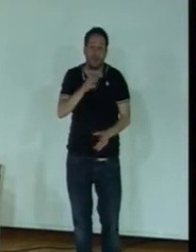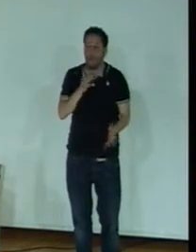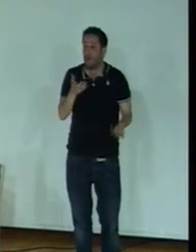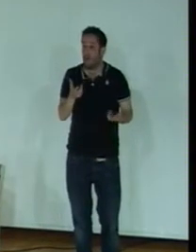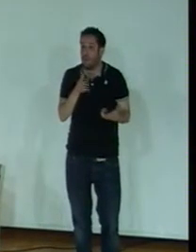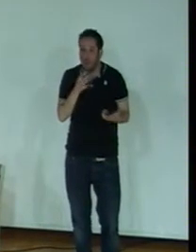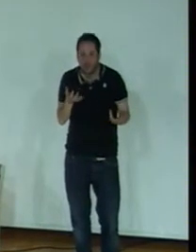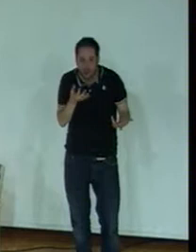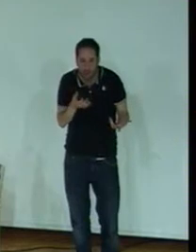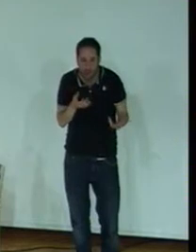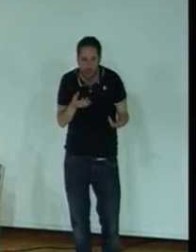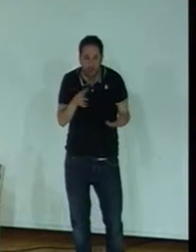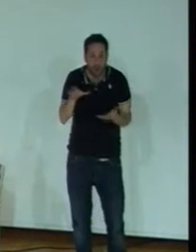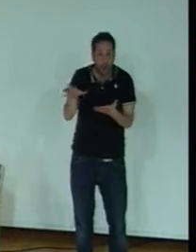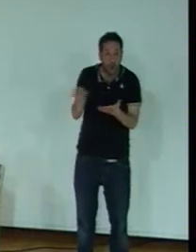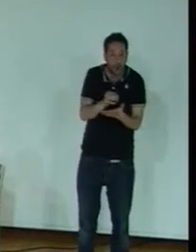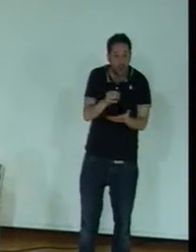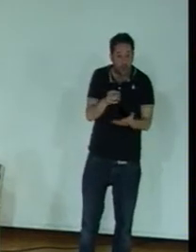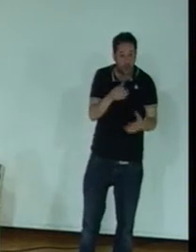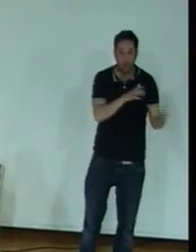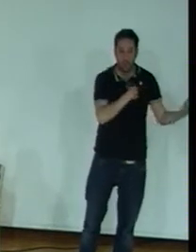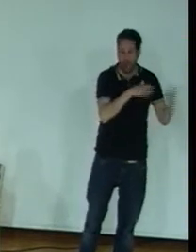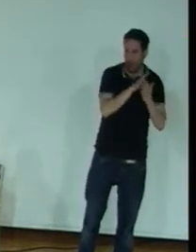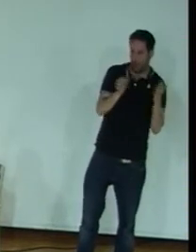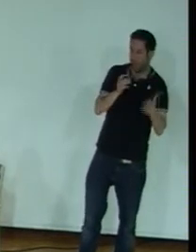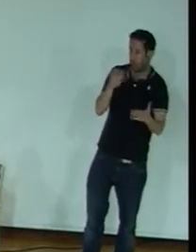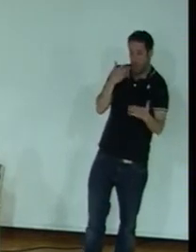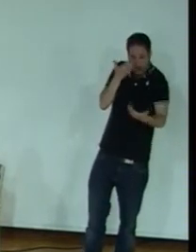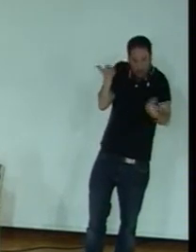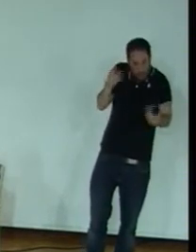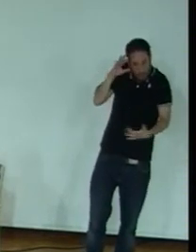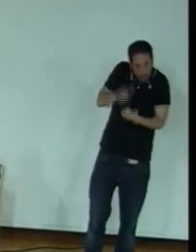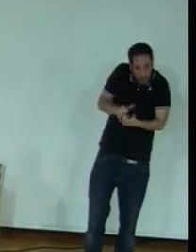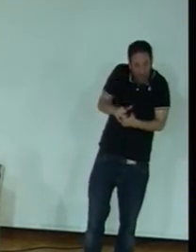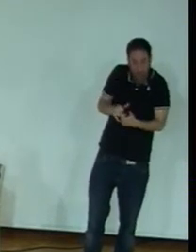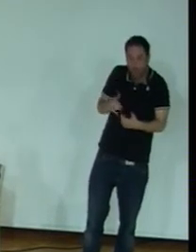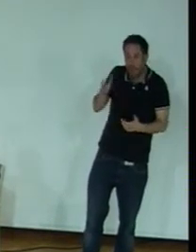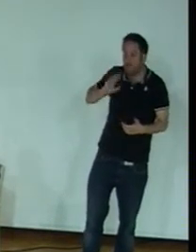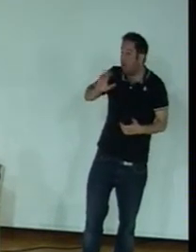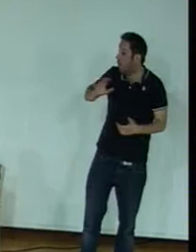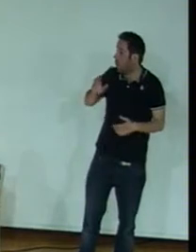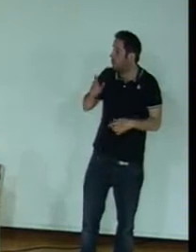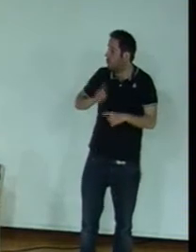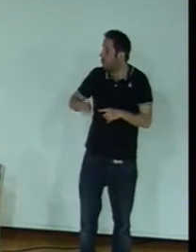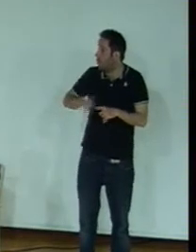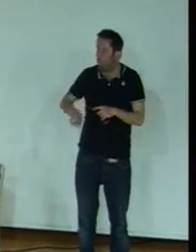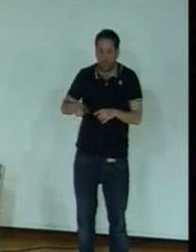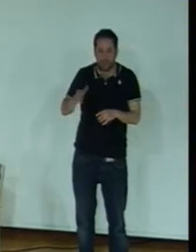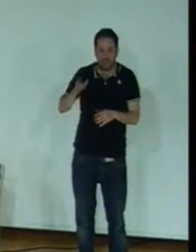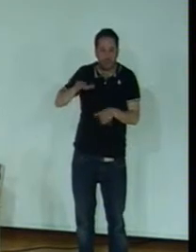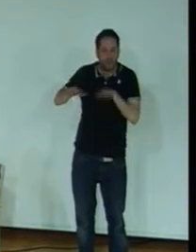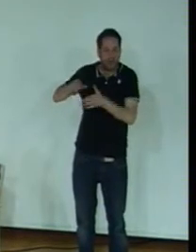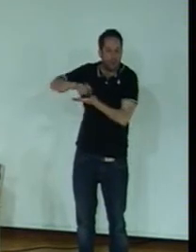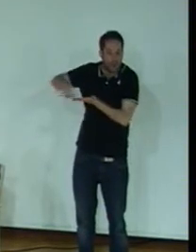moyen de s'apercevoir que ça n'a pas été copié. Une enveloppe papier, quand on l'ouvrait à la vapeur, qu'on la refermait, même ça, ça laissait des traces. Avec